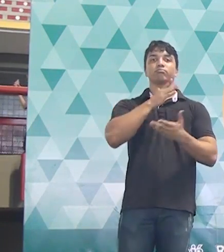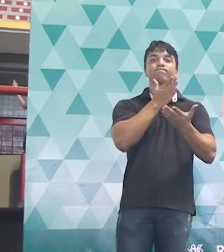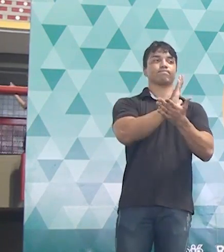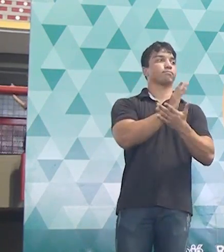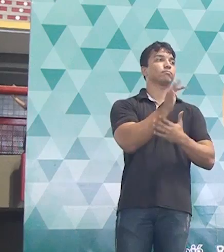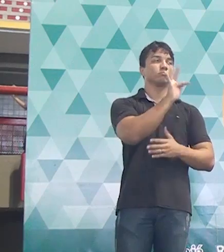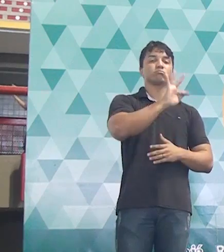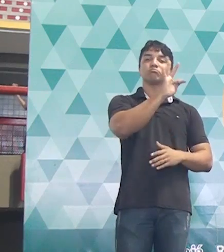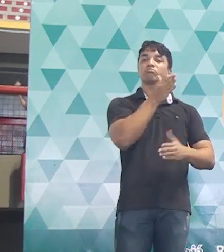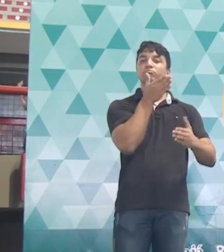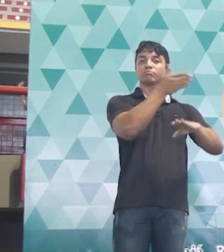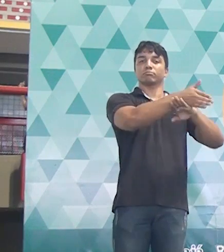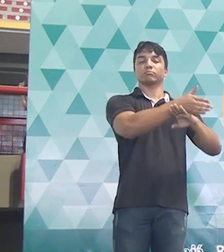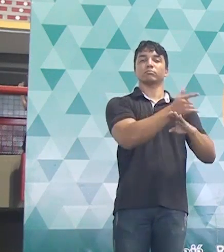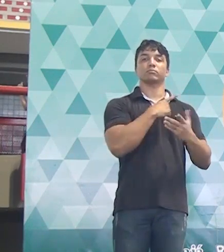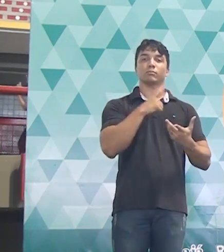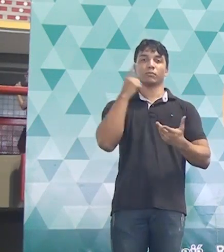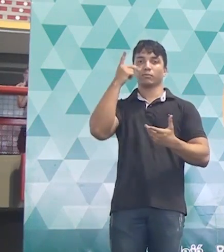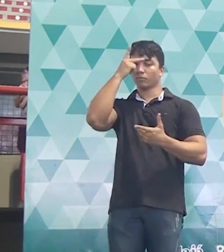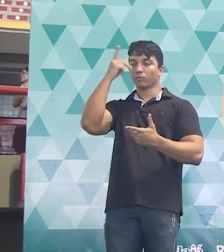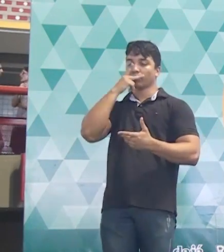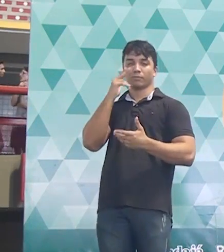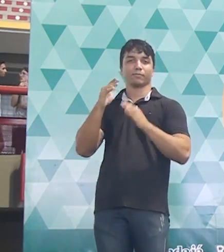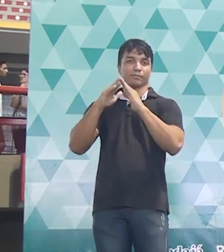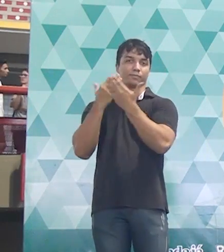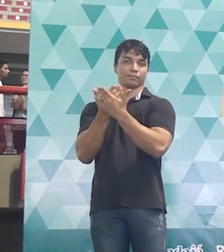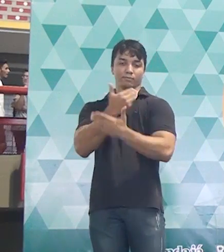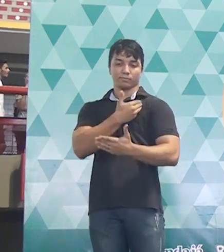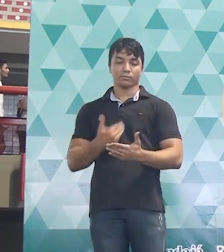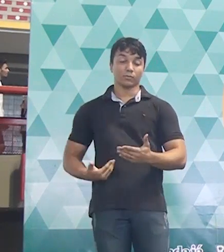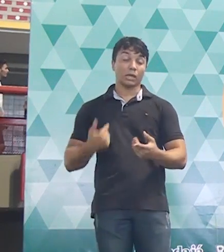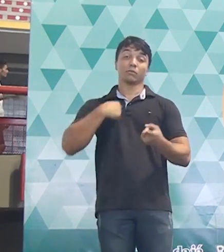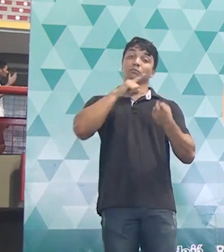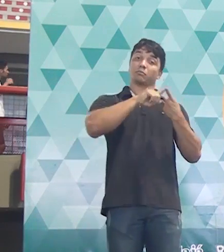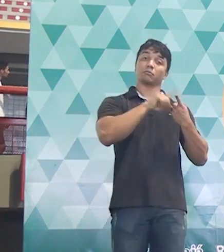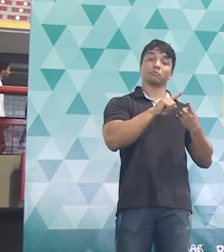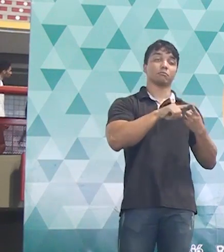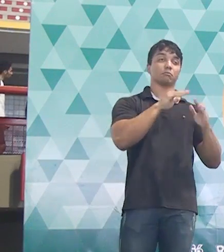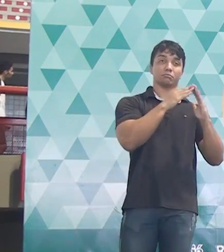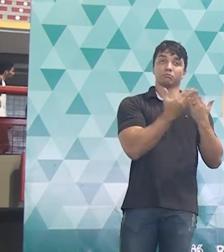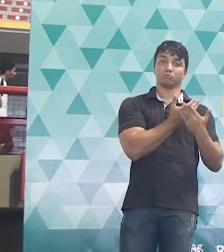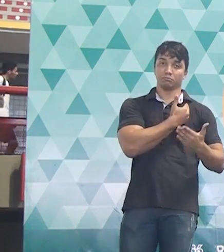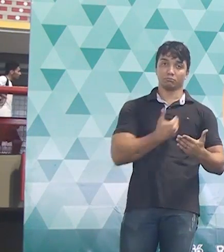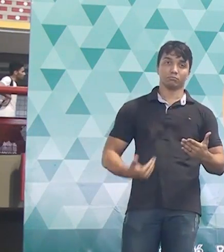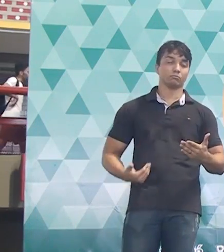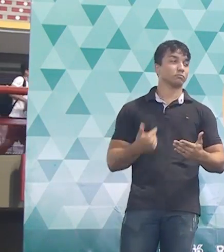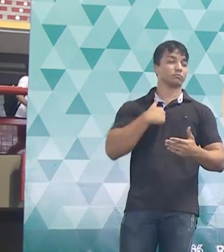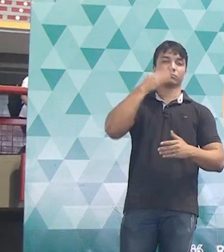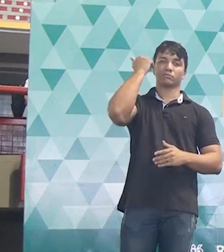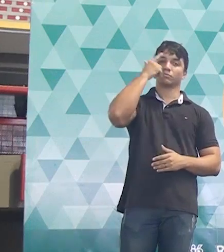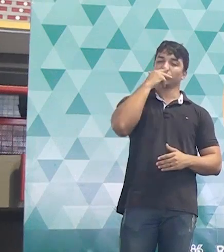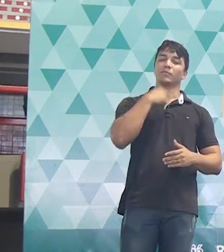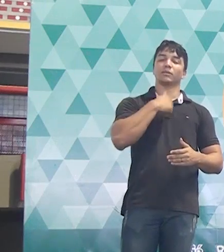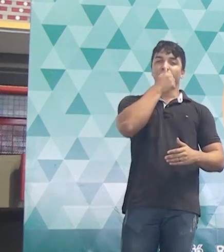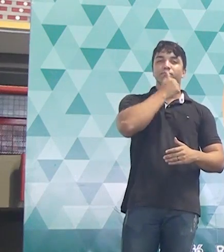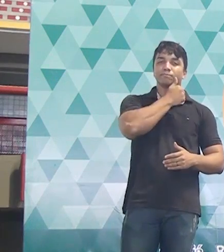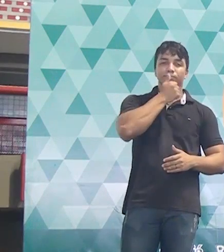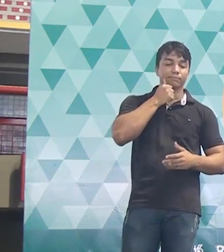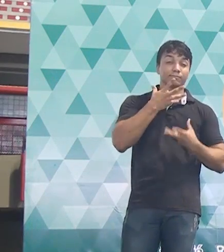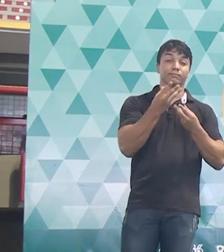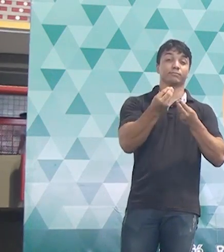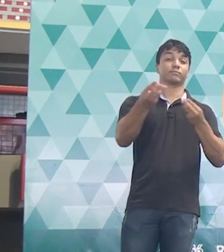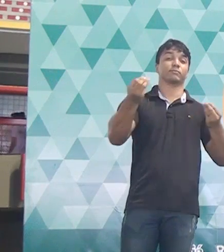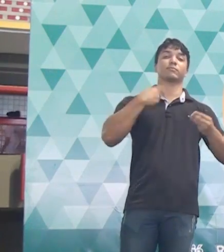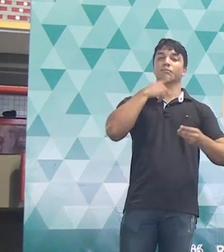Gente desacreditada, vindo da escola pública. Eu também fui da escola pública, sei como é sacrificante, às